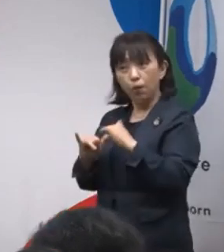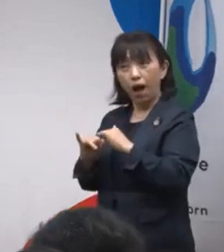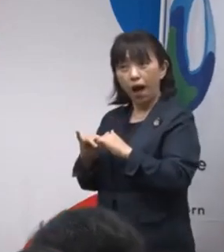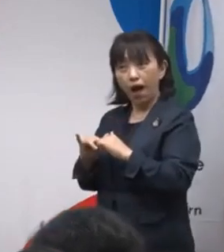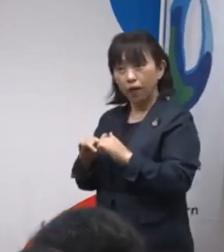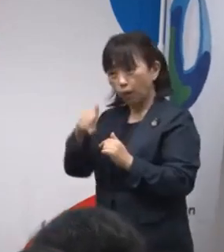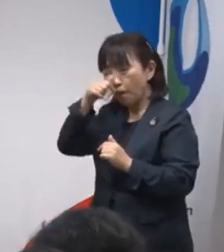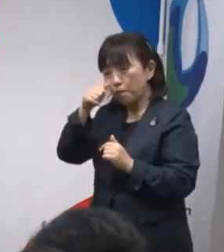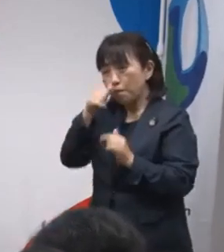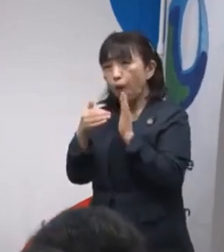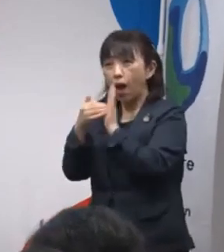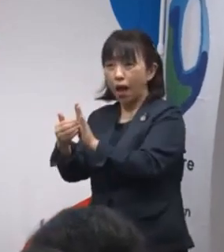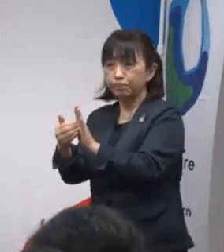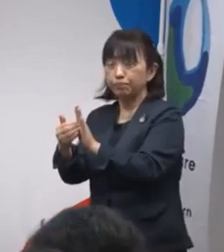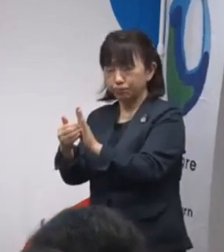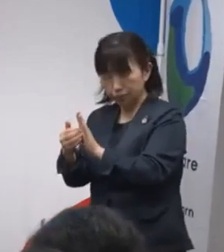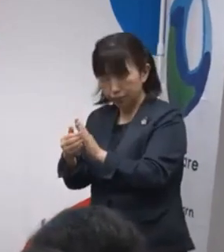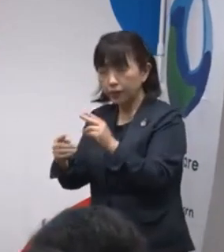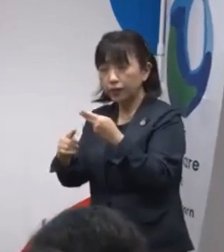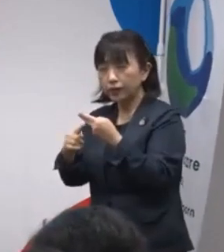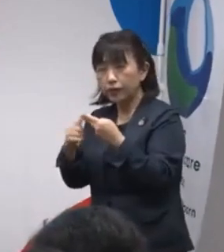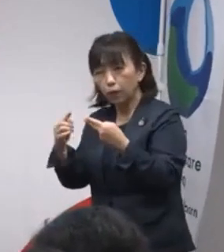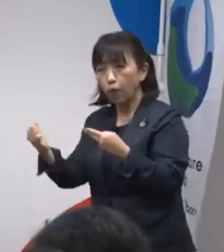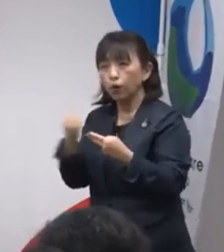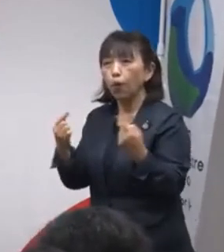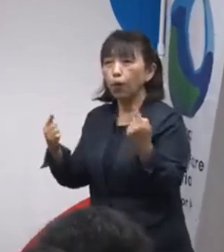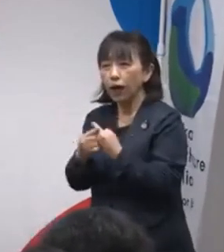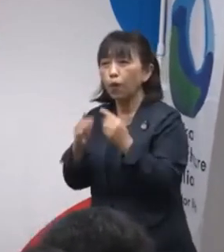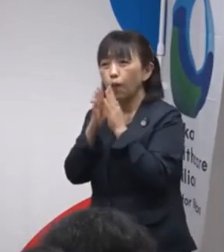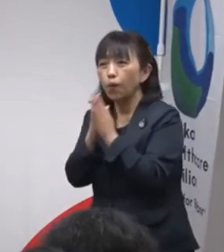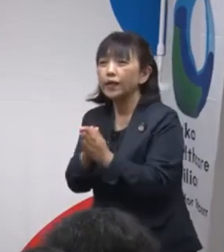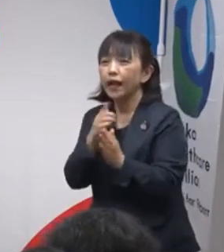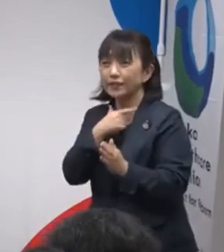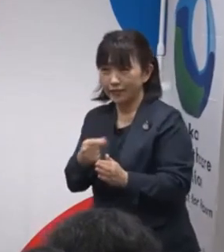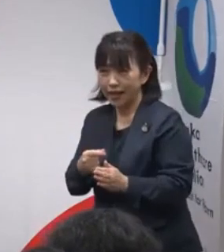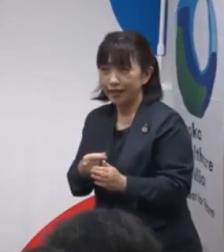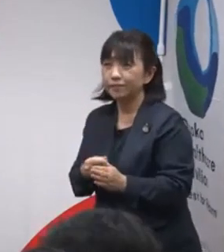犯機能強化をぜひお願いをしたいと思います。はい、私からは以上です。